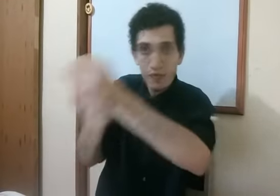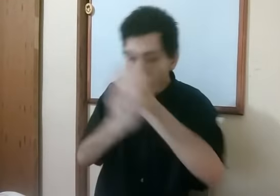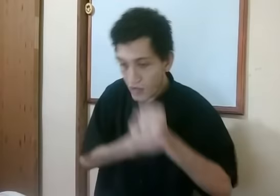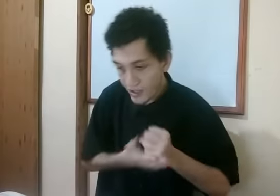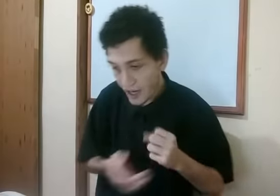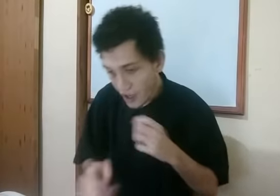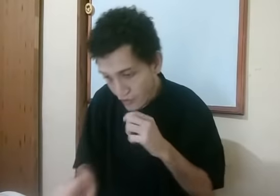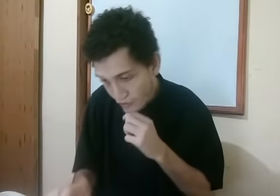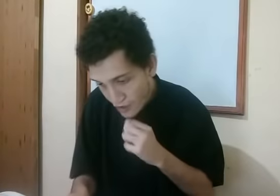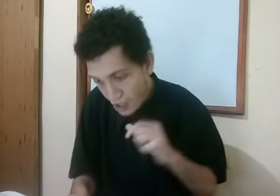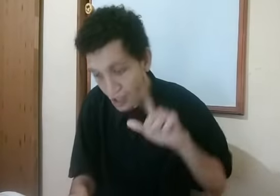Me trouxe algo.